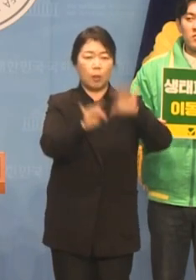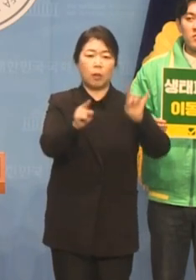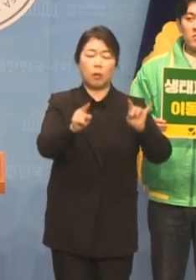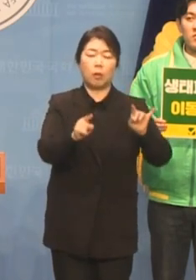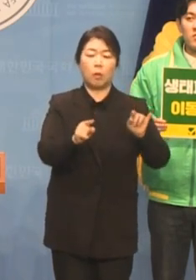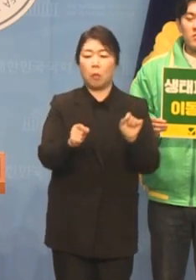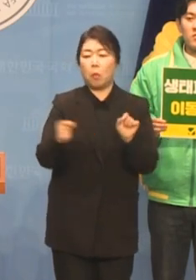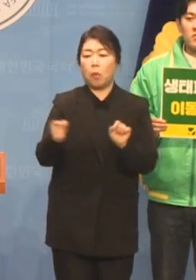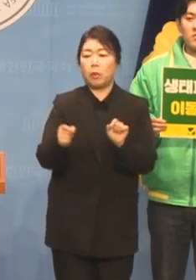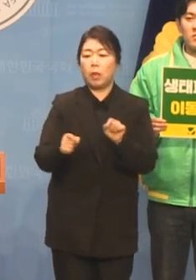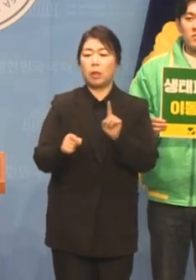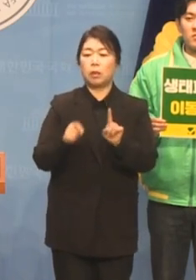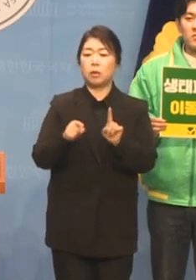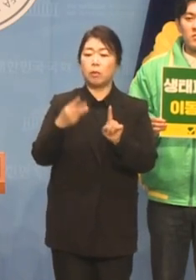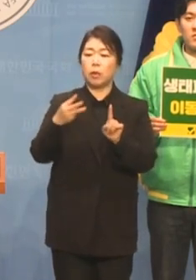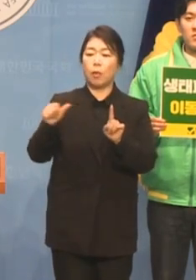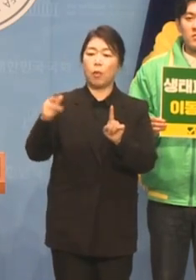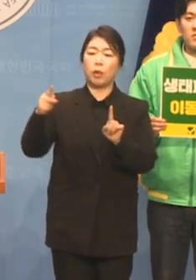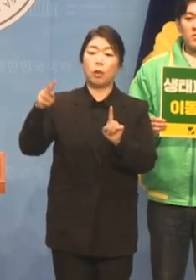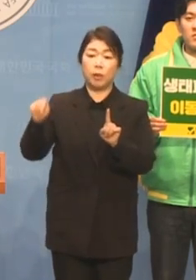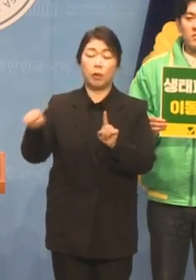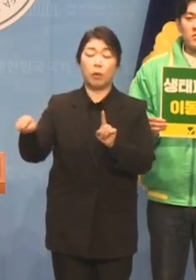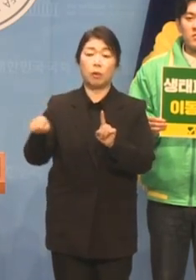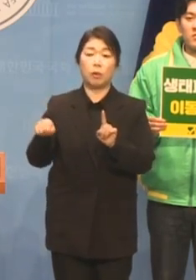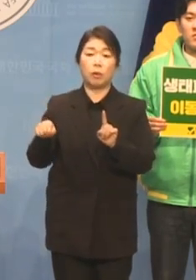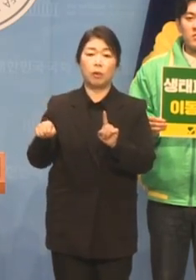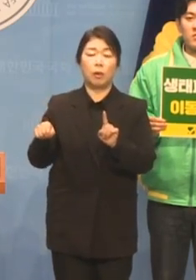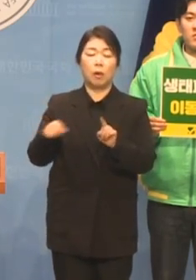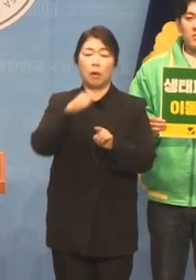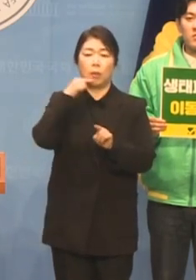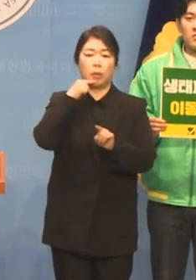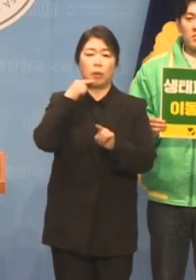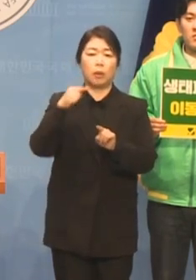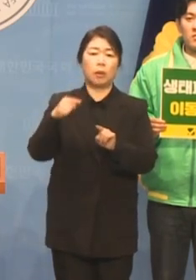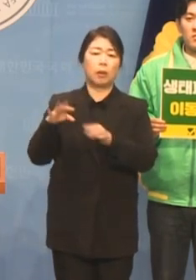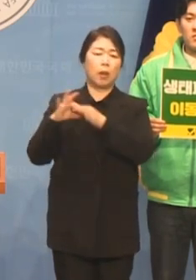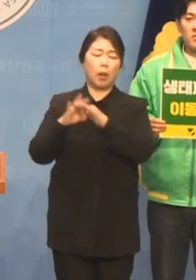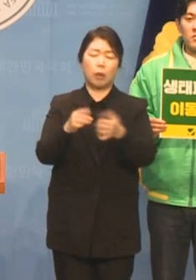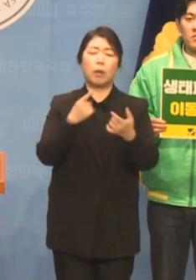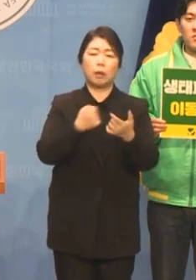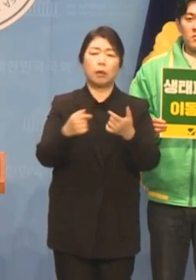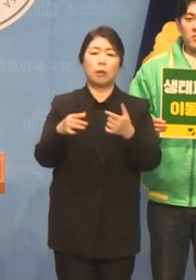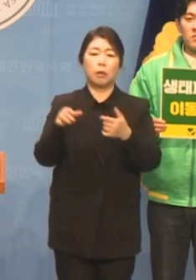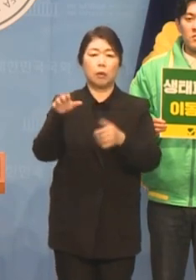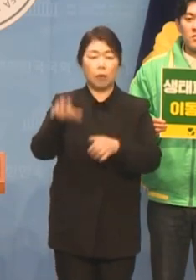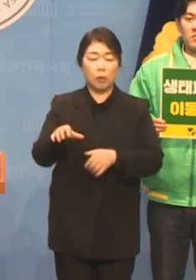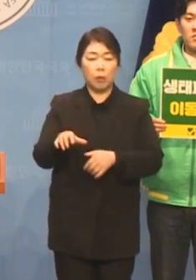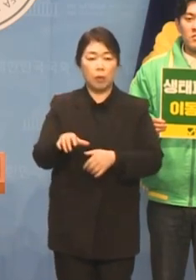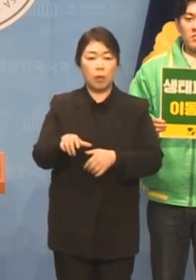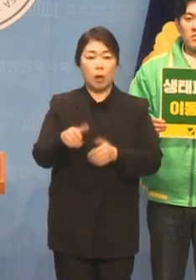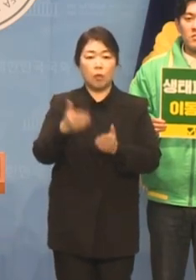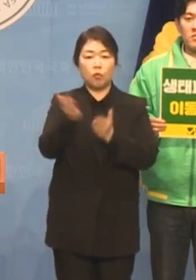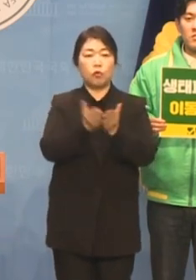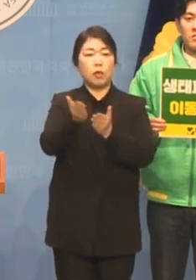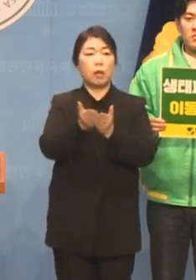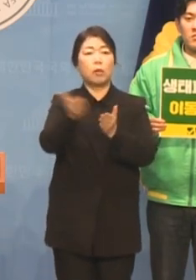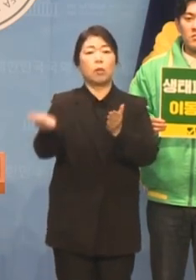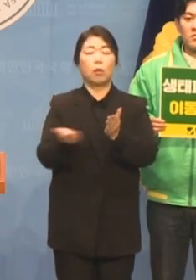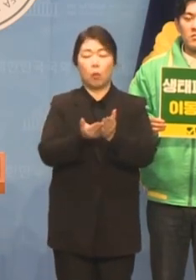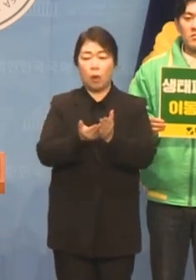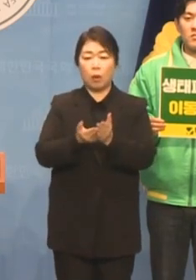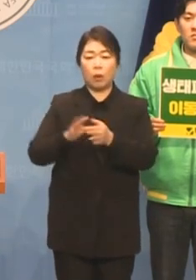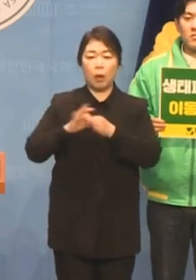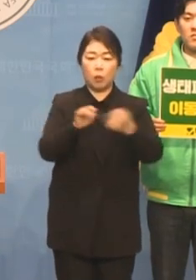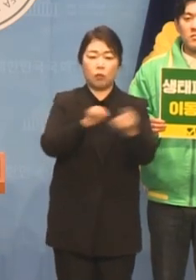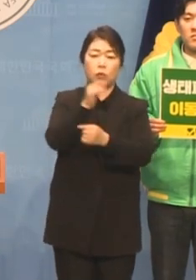불과 1.35kg 거리에 만성 적자인 군산 공양이 이미 운영되고 있습니다 그럼에도 바로